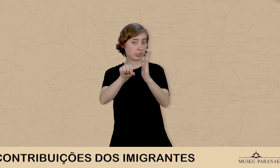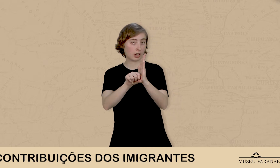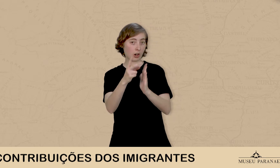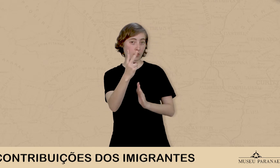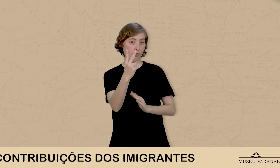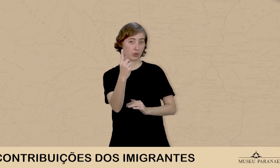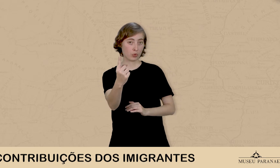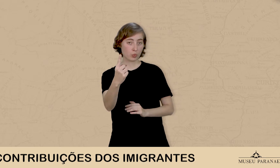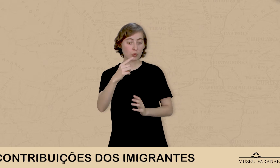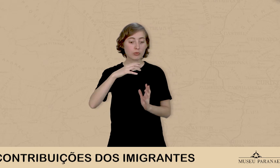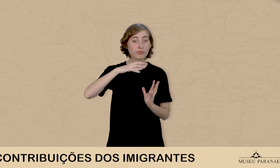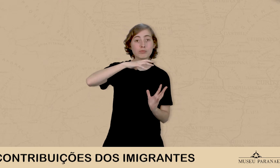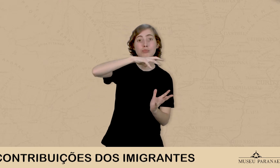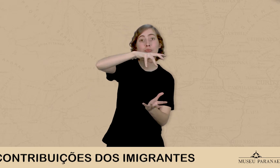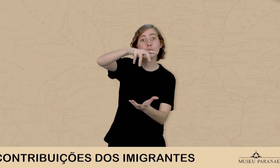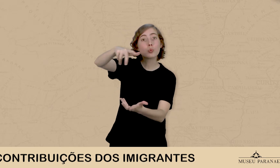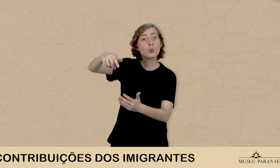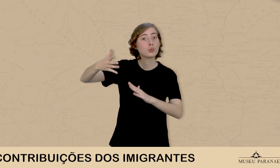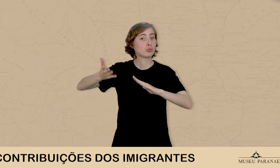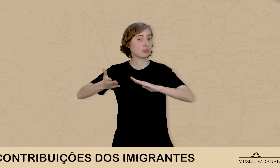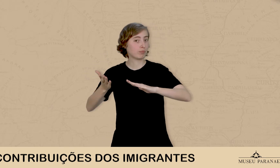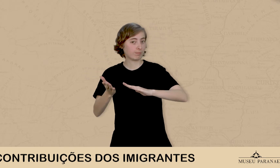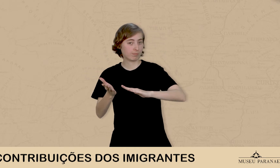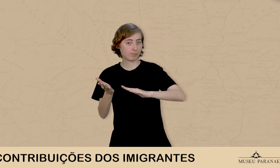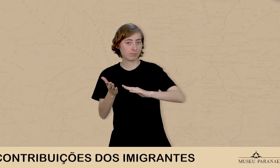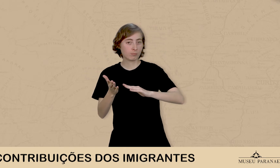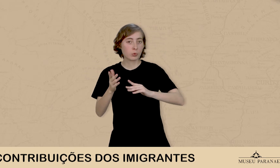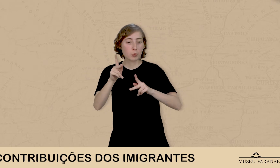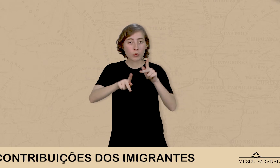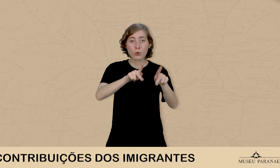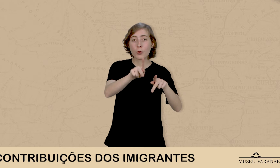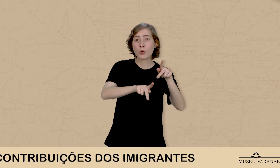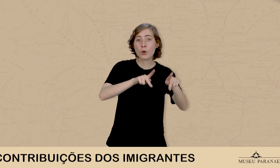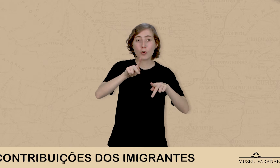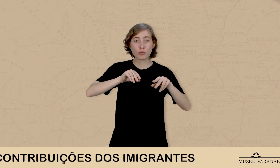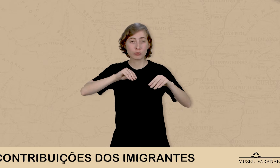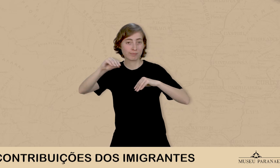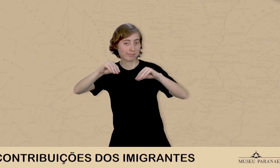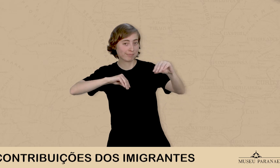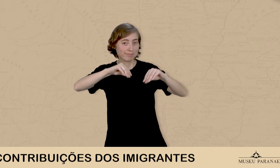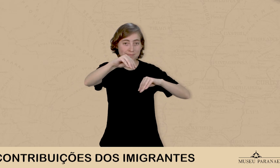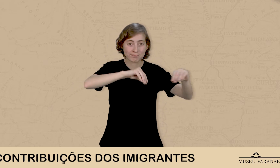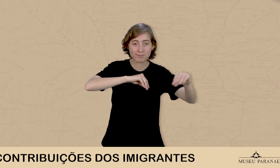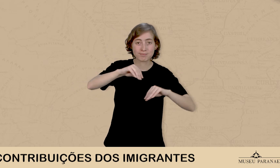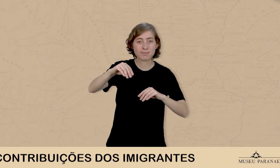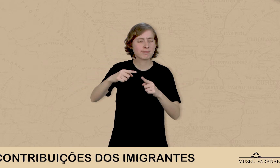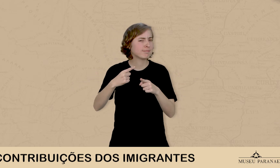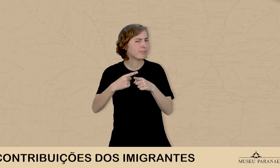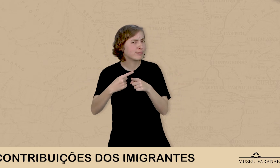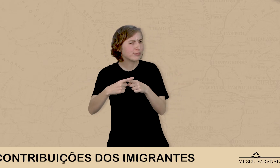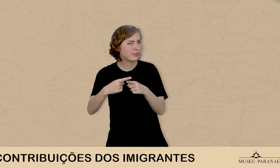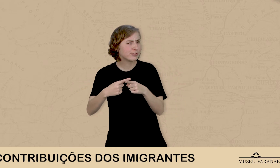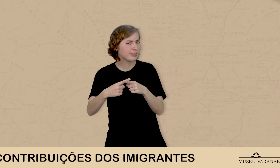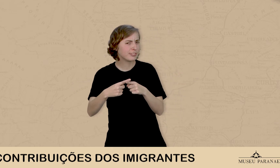No século XXI, no mundo contemporâneo, a imigração ainda acontece. E por